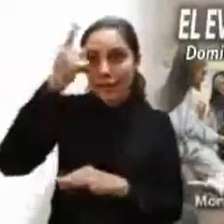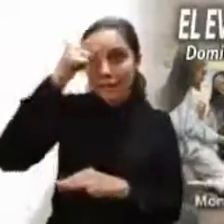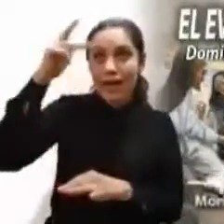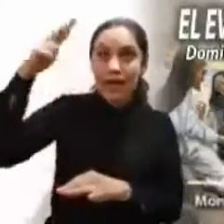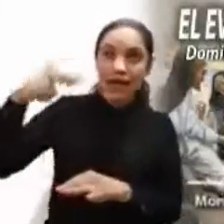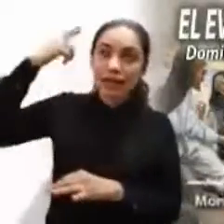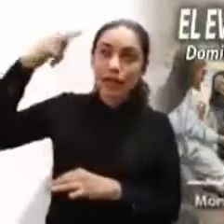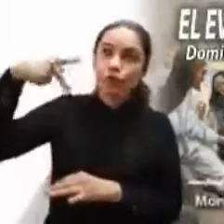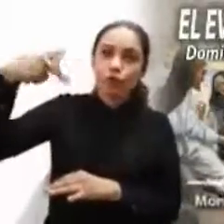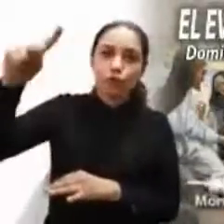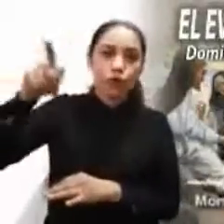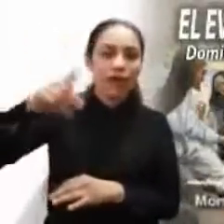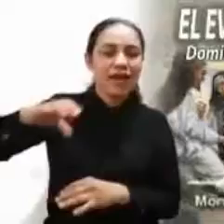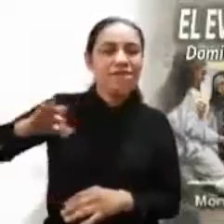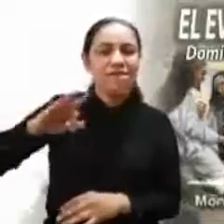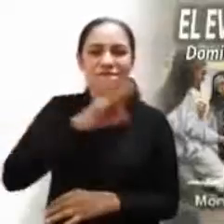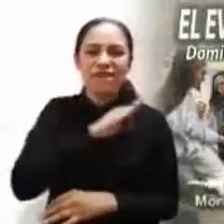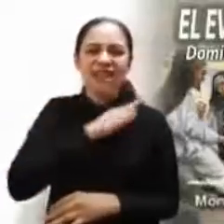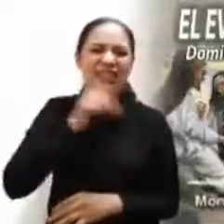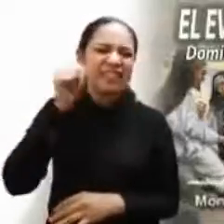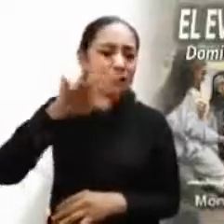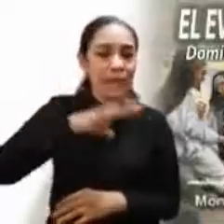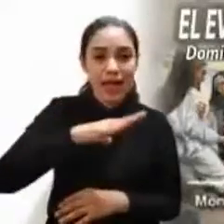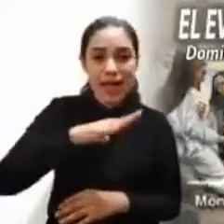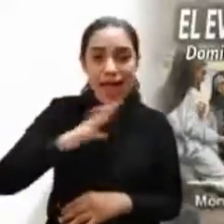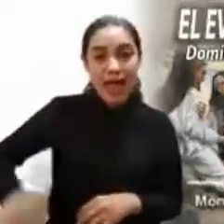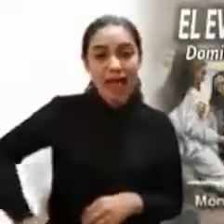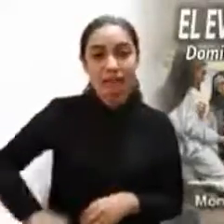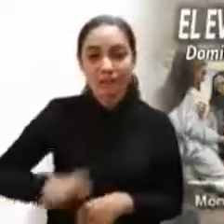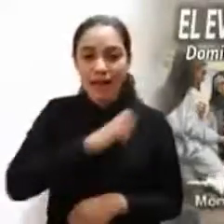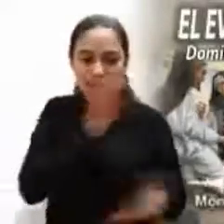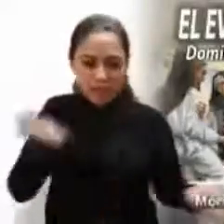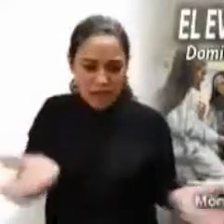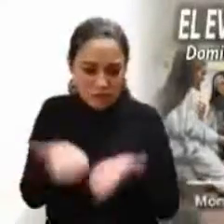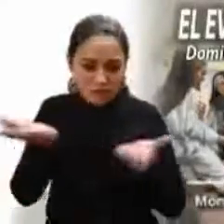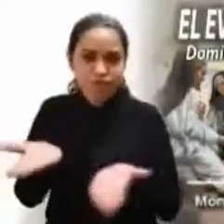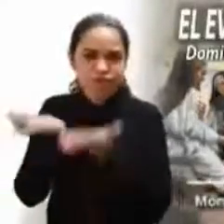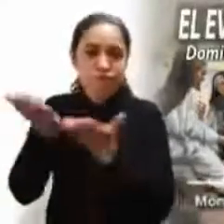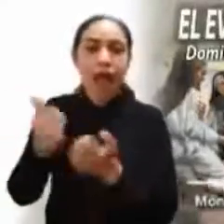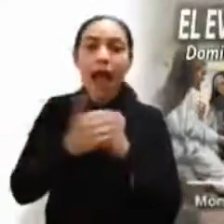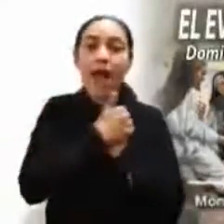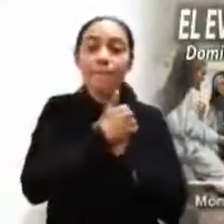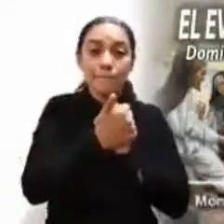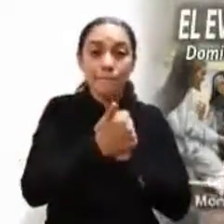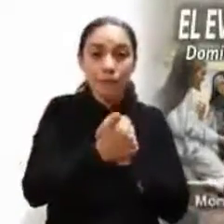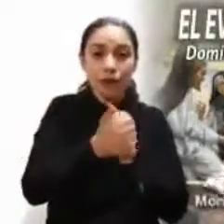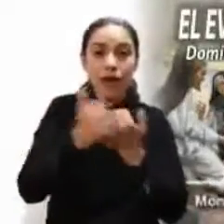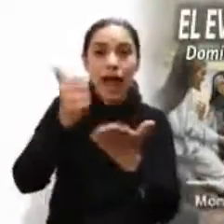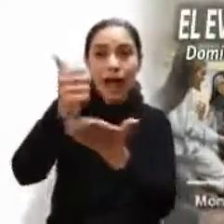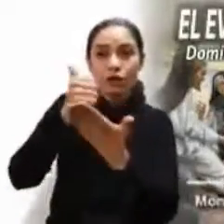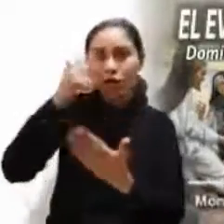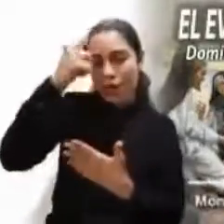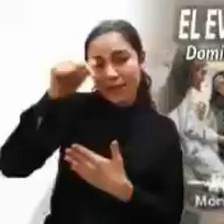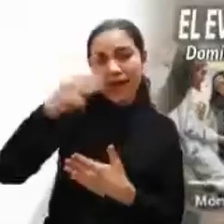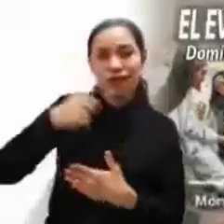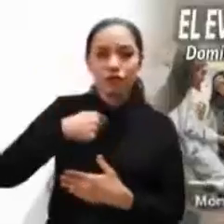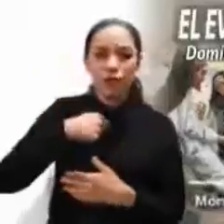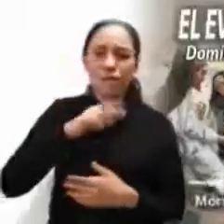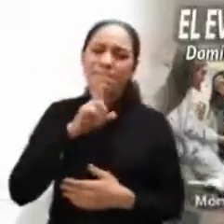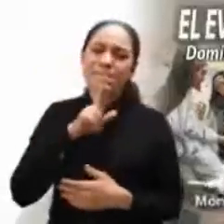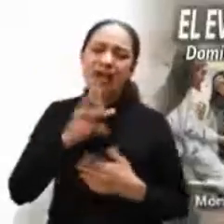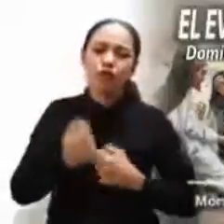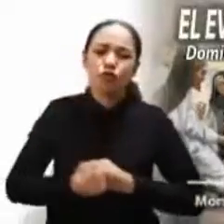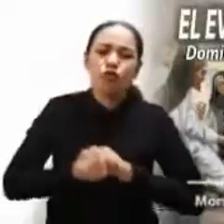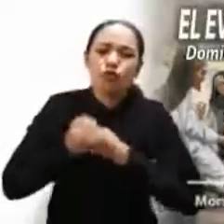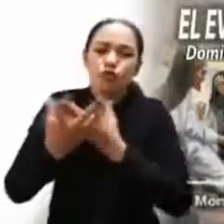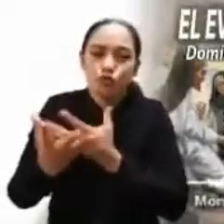siempre presente, esperanza que me anime en el desaliento, amor que me enseñe a negarme para dar lo